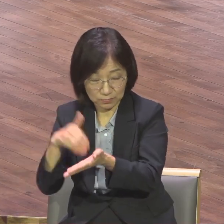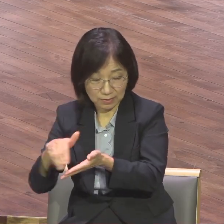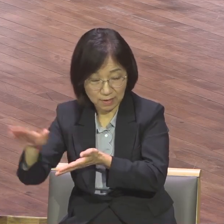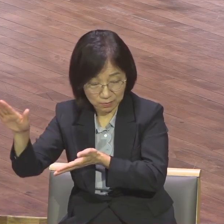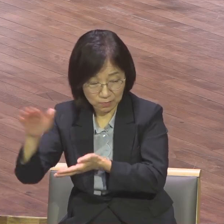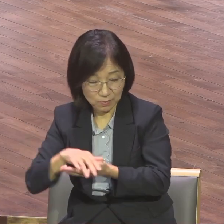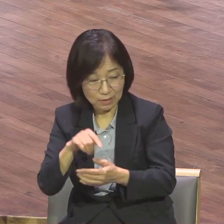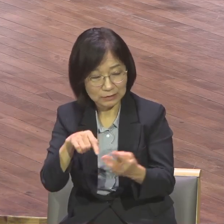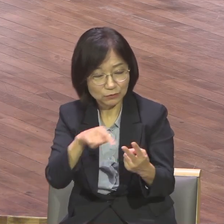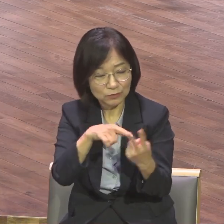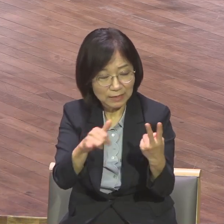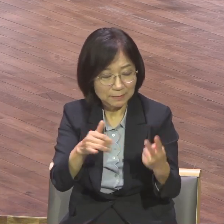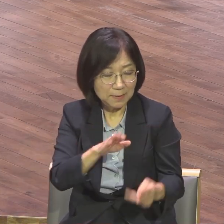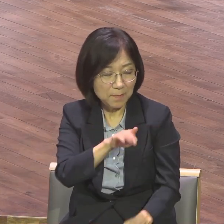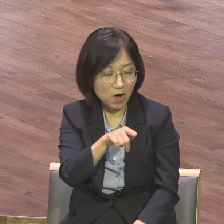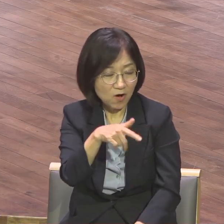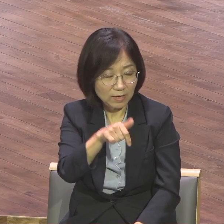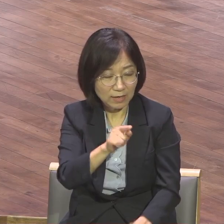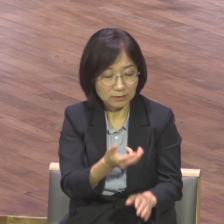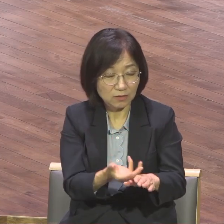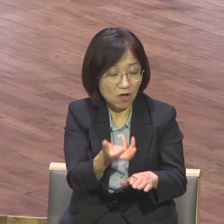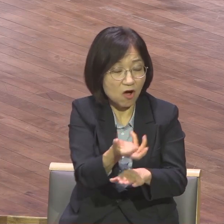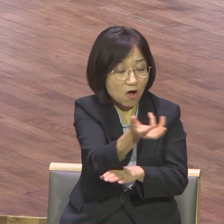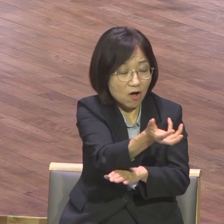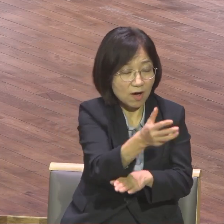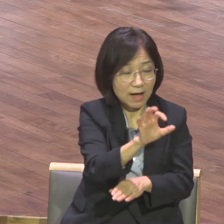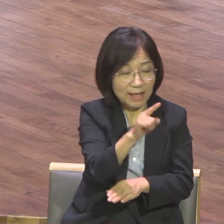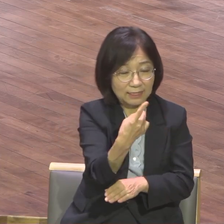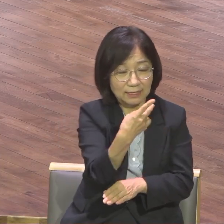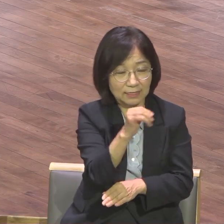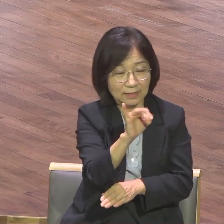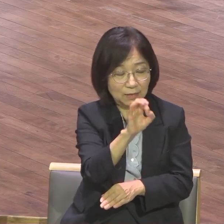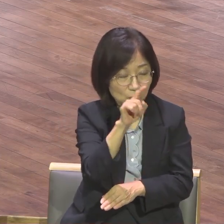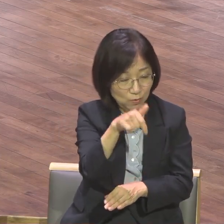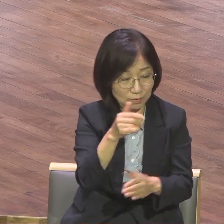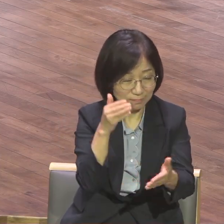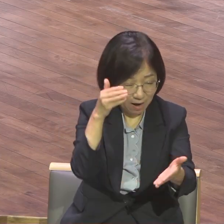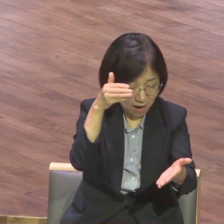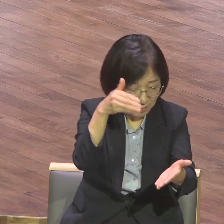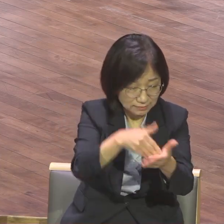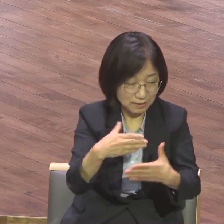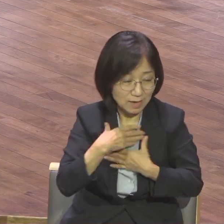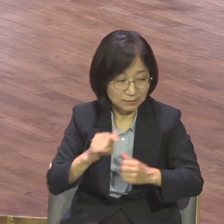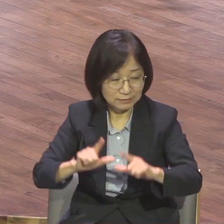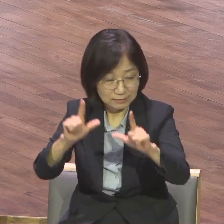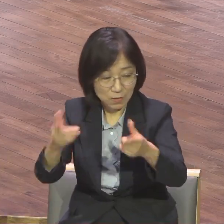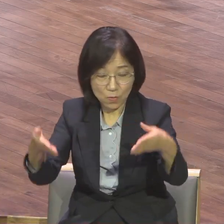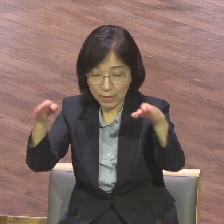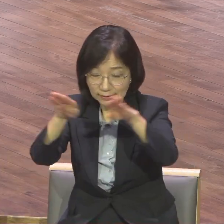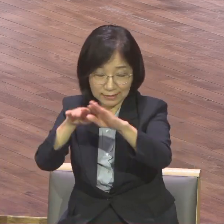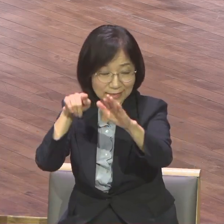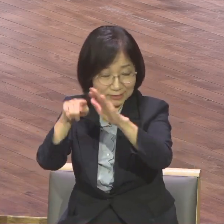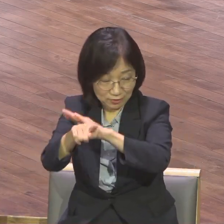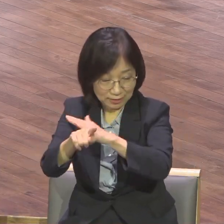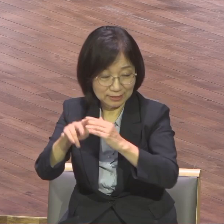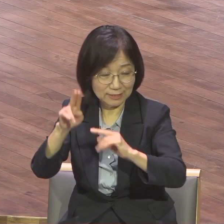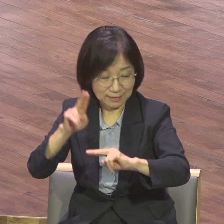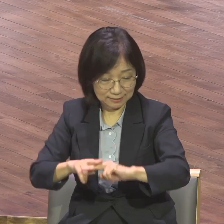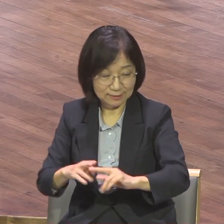그들은 버가에서 더 나아가 비시디아 안디옥에 이르러 안식일의 회당에 들어가 앉으니라.